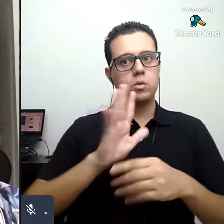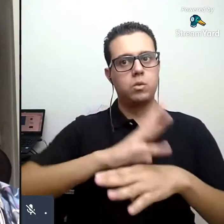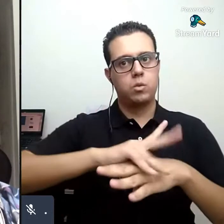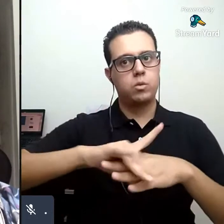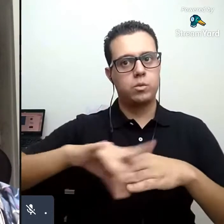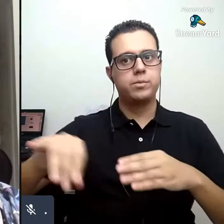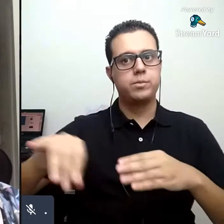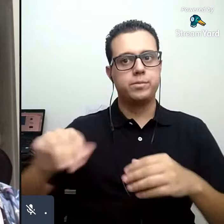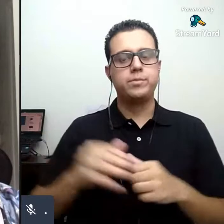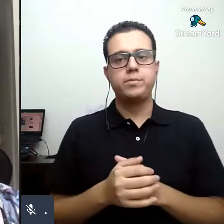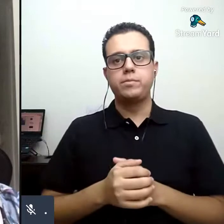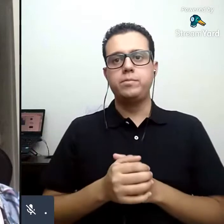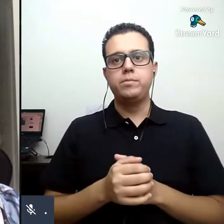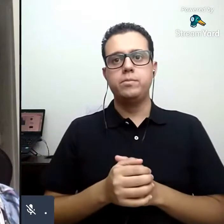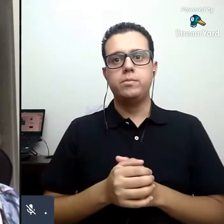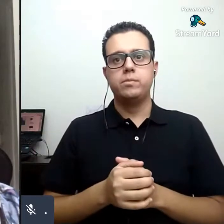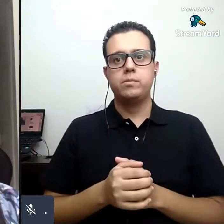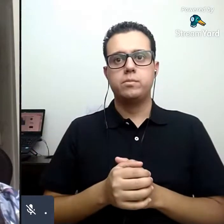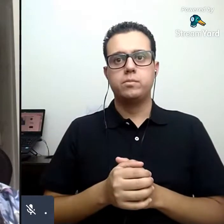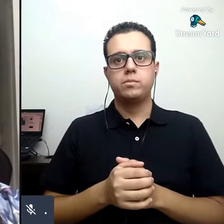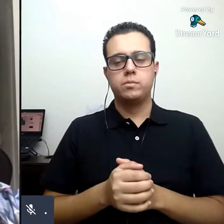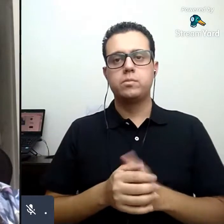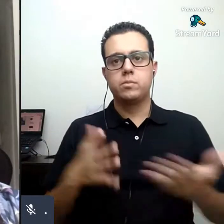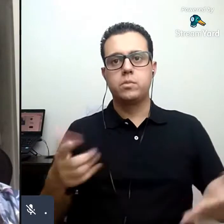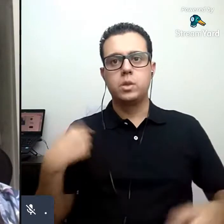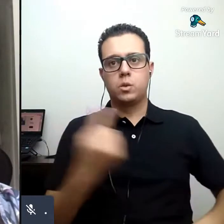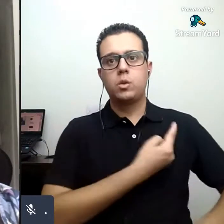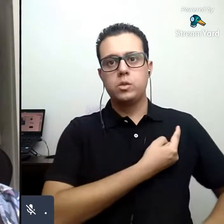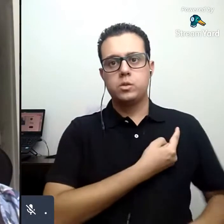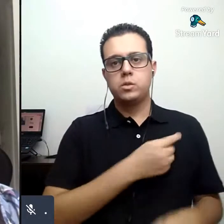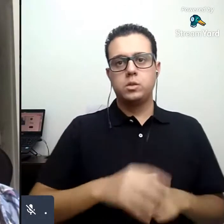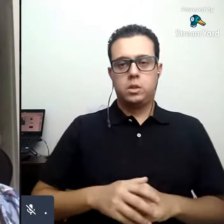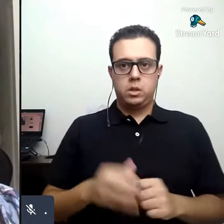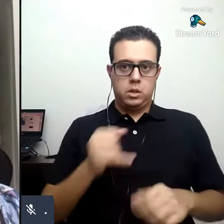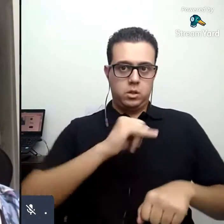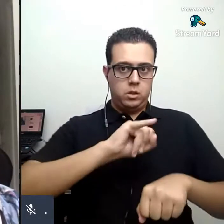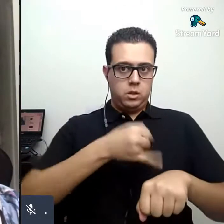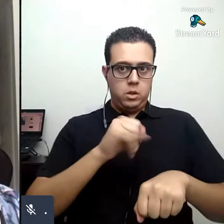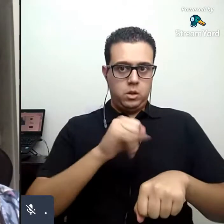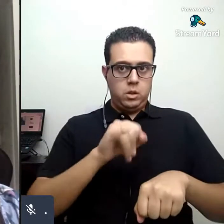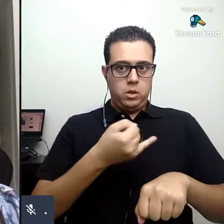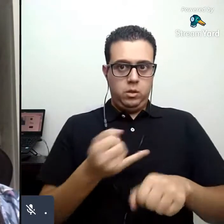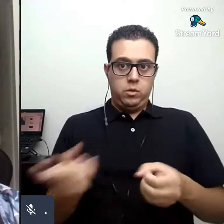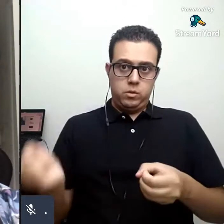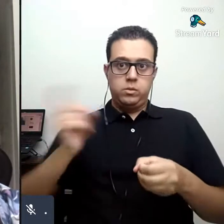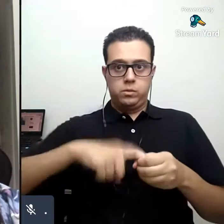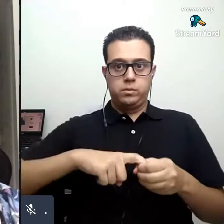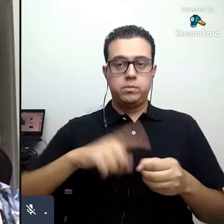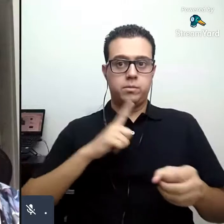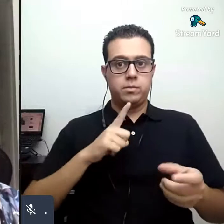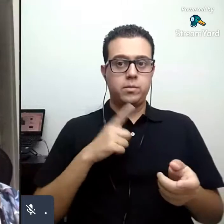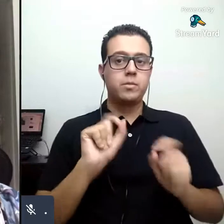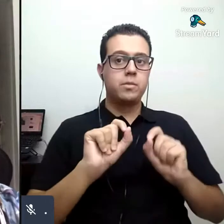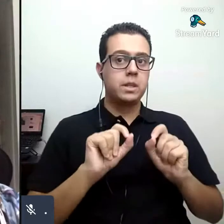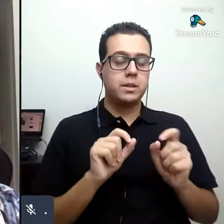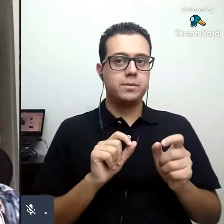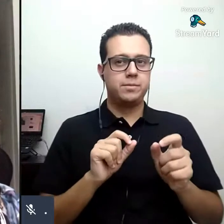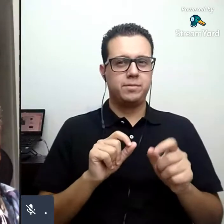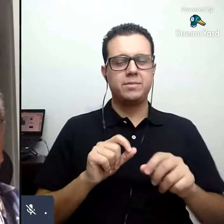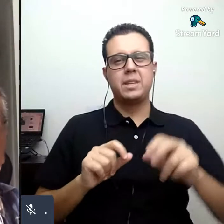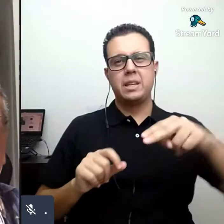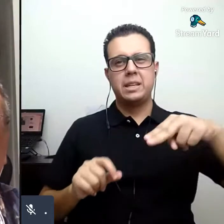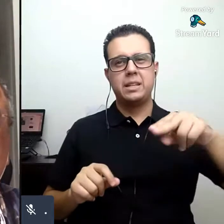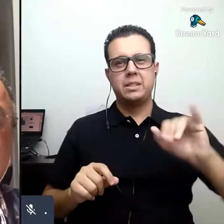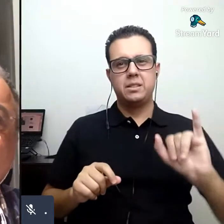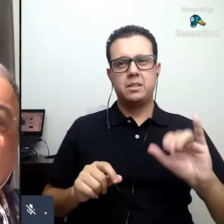E quando a gente está voltando com Jesus de Jerusalém, ele teve lá a entrevista com Nicodemos, capítulo